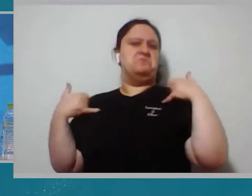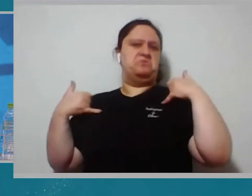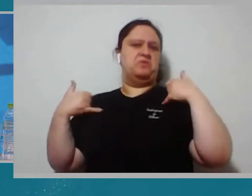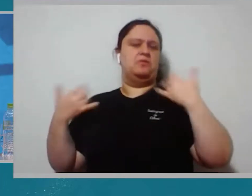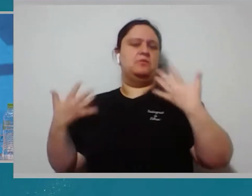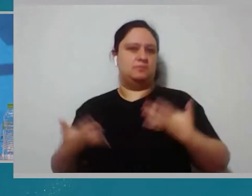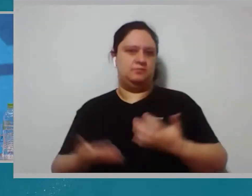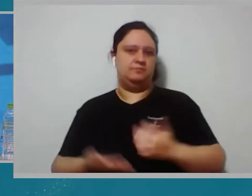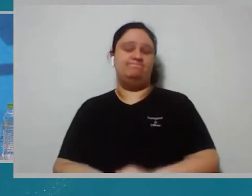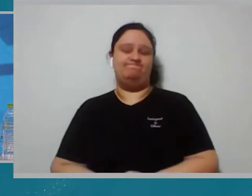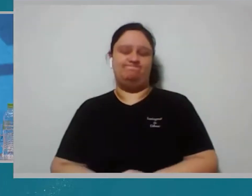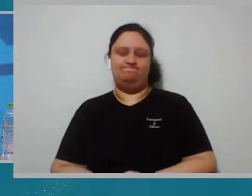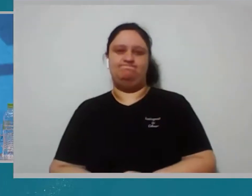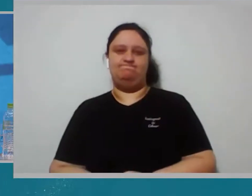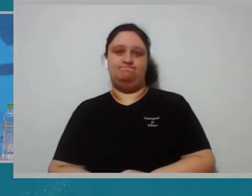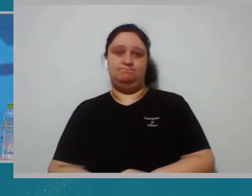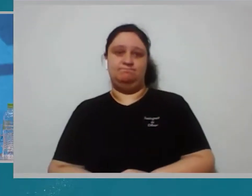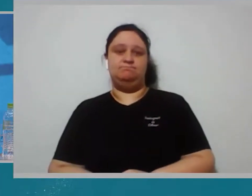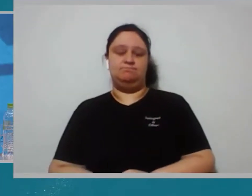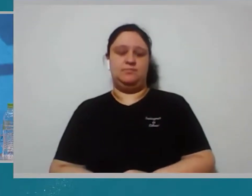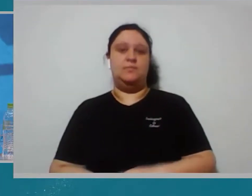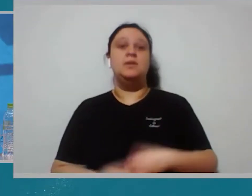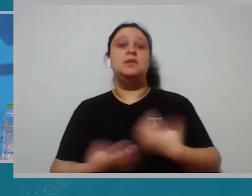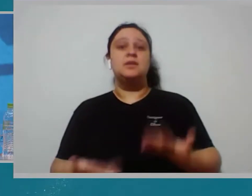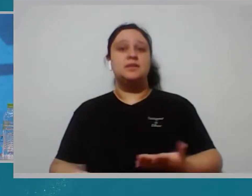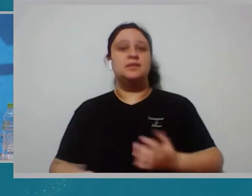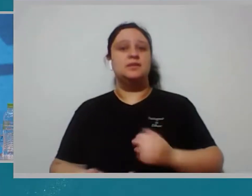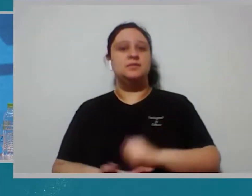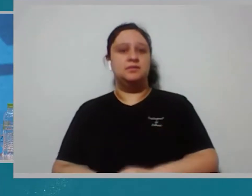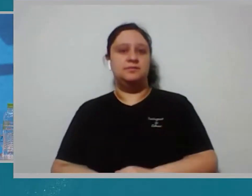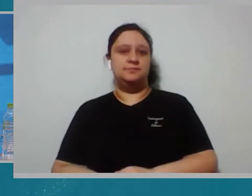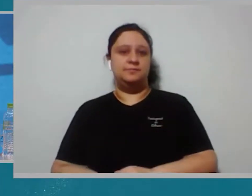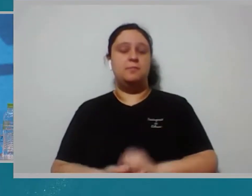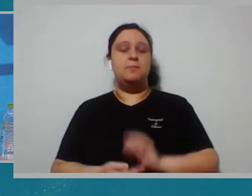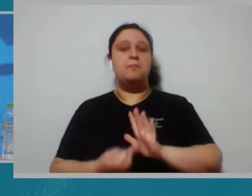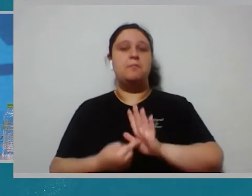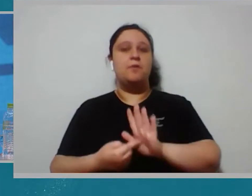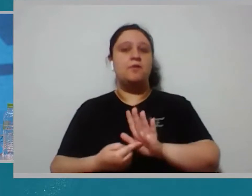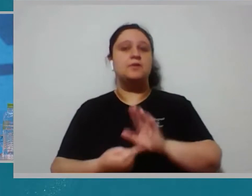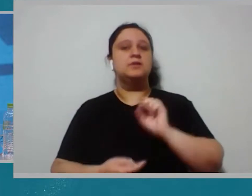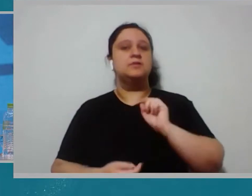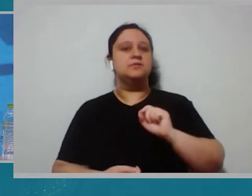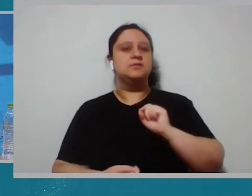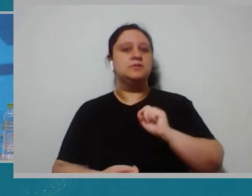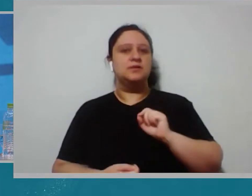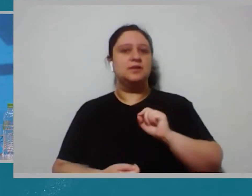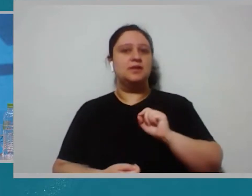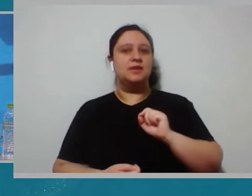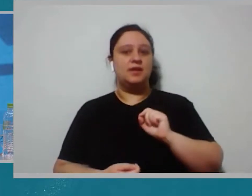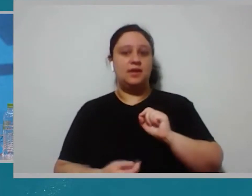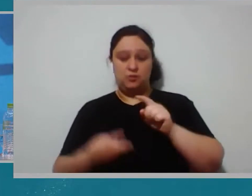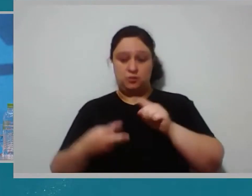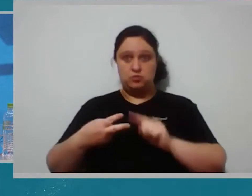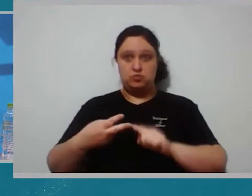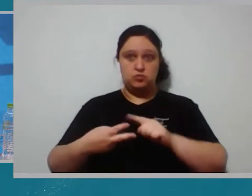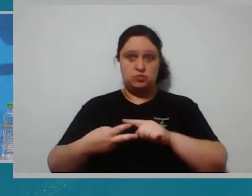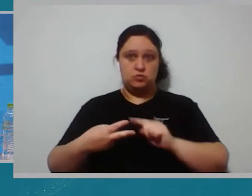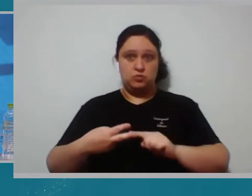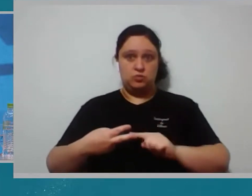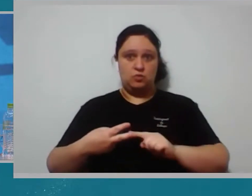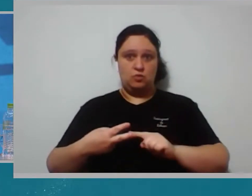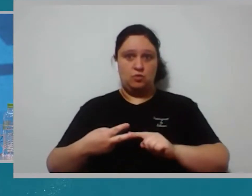irmãos, isso mostra que esses animais estão dentro de nós. Isso